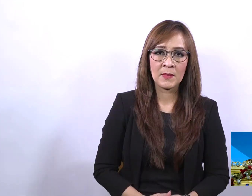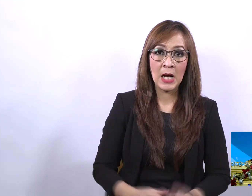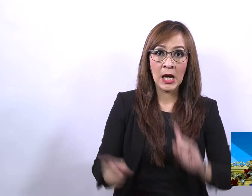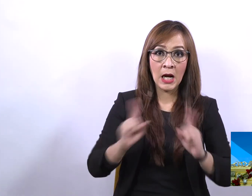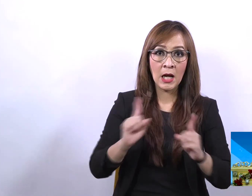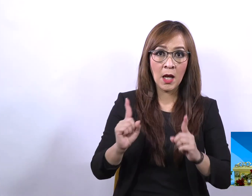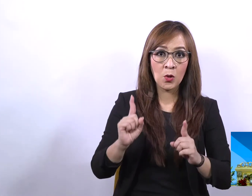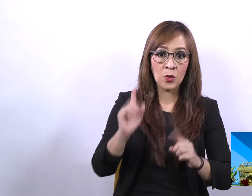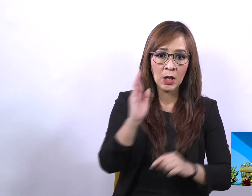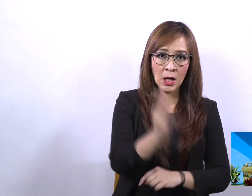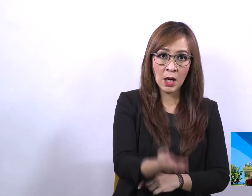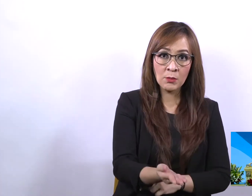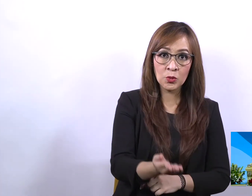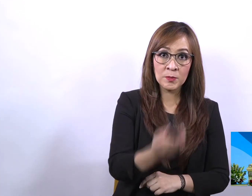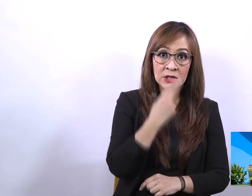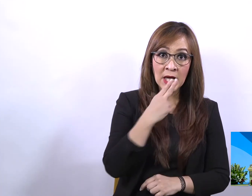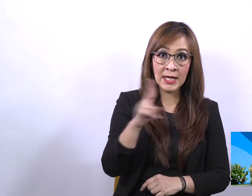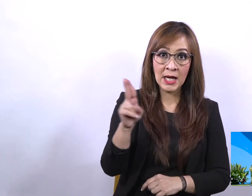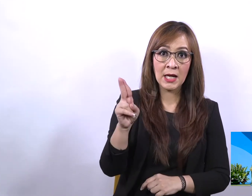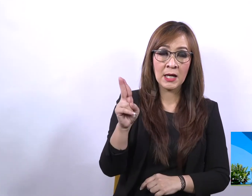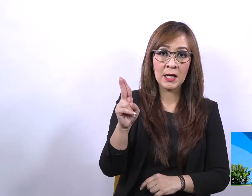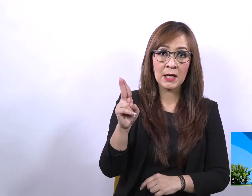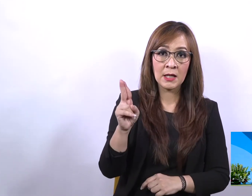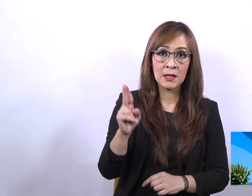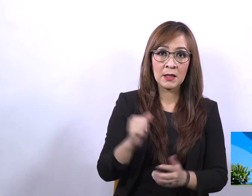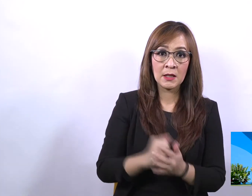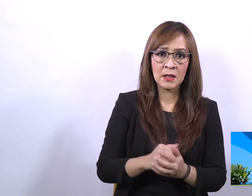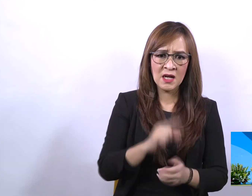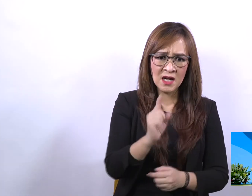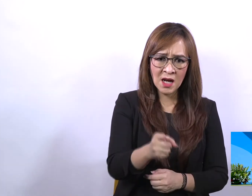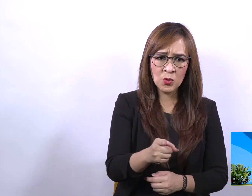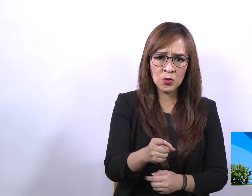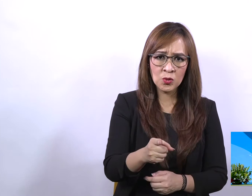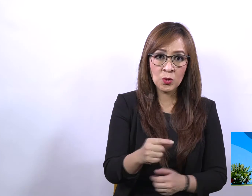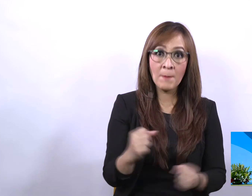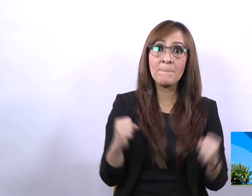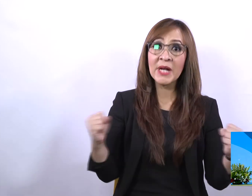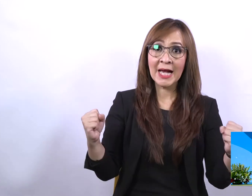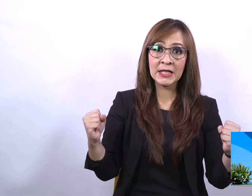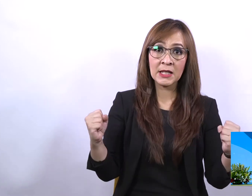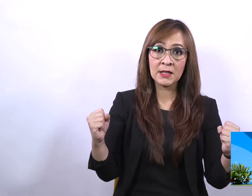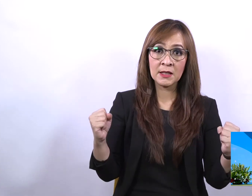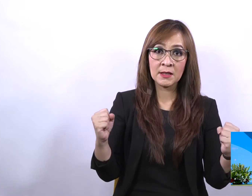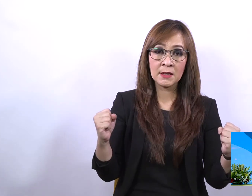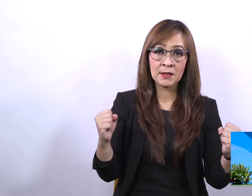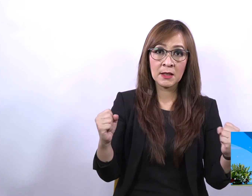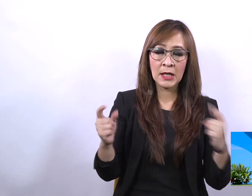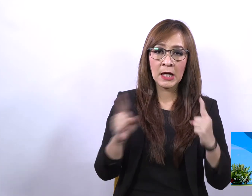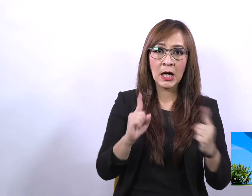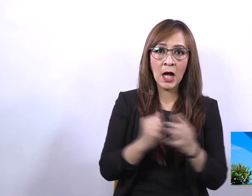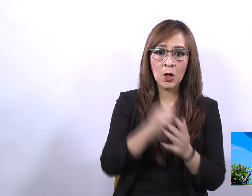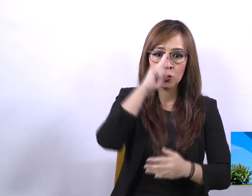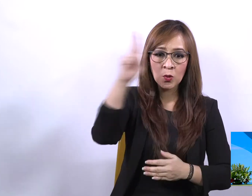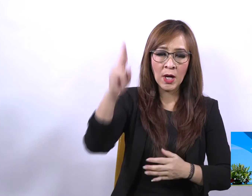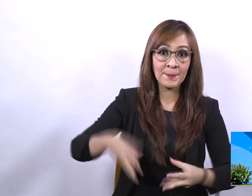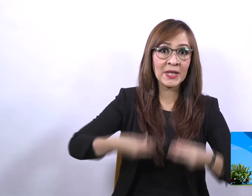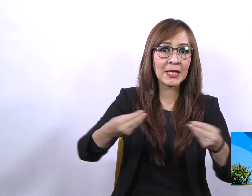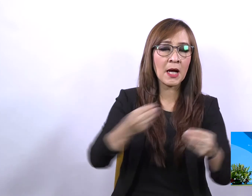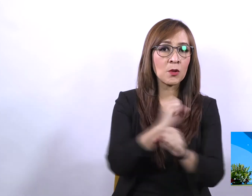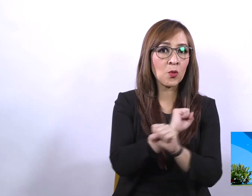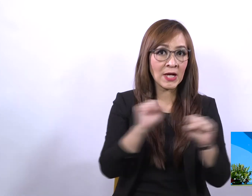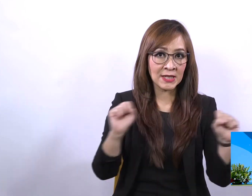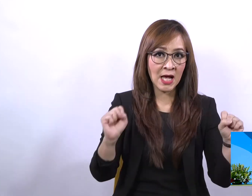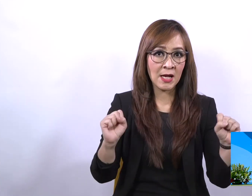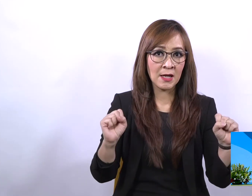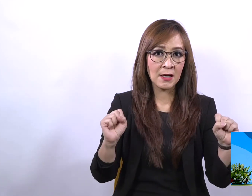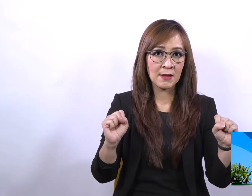Hai kamu percaya enggak Hai kamu berani nggak kau membatasi kuasa Allah nggak